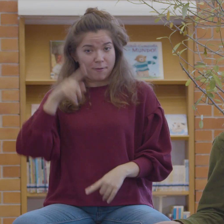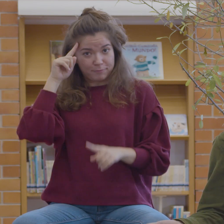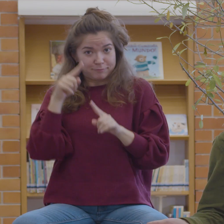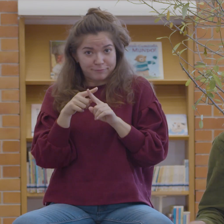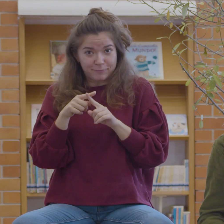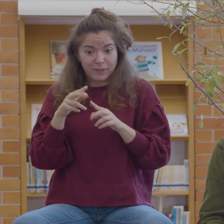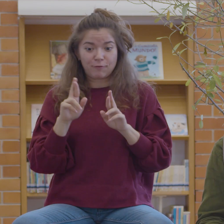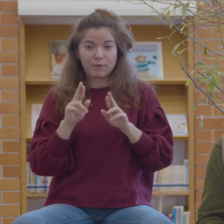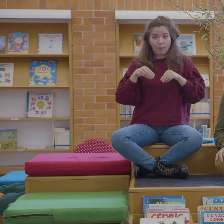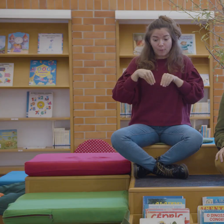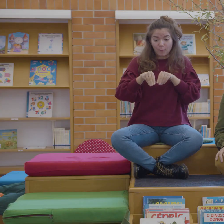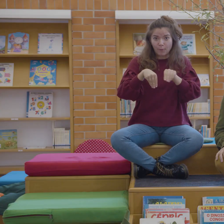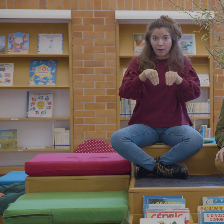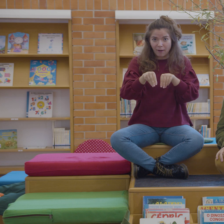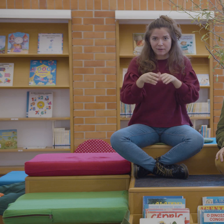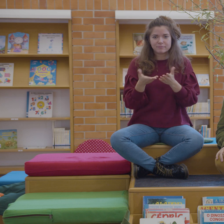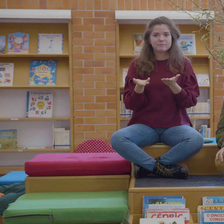jogar xadrez.